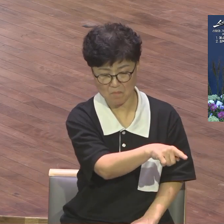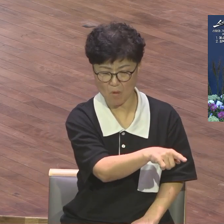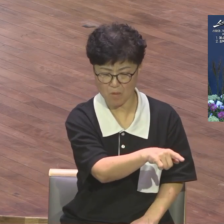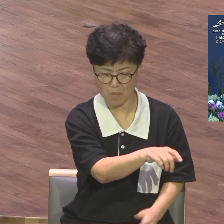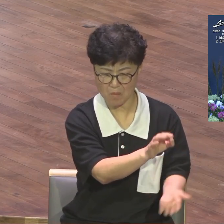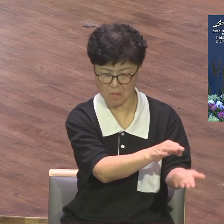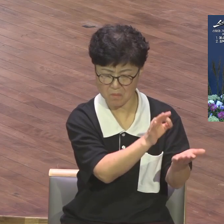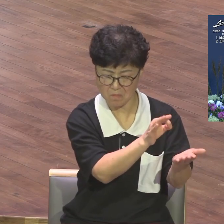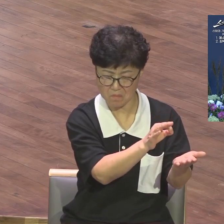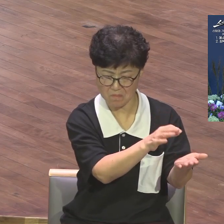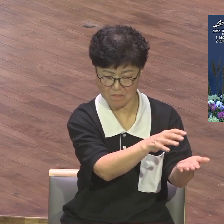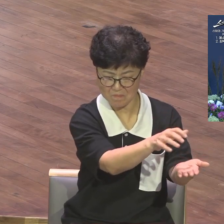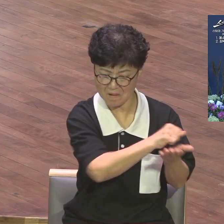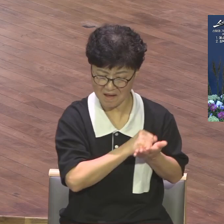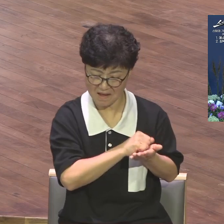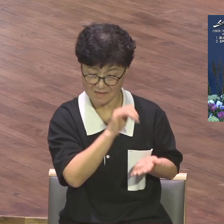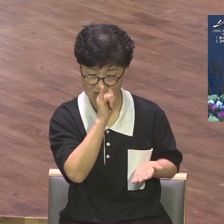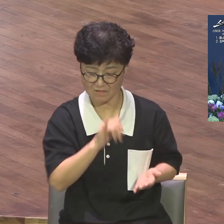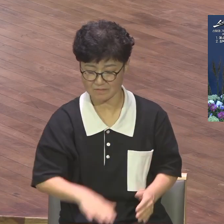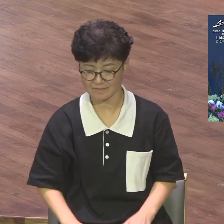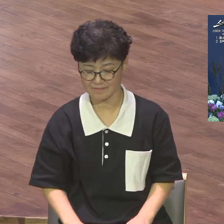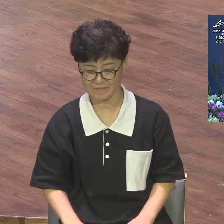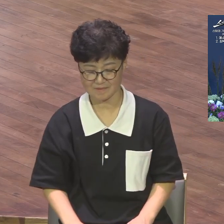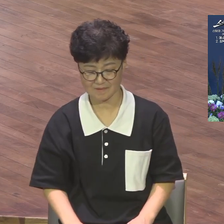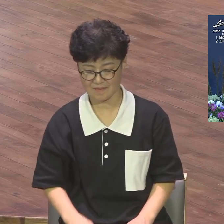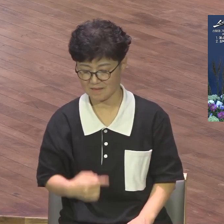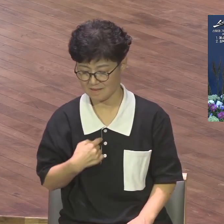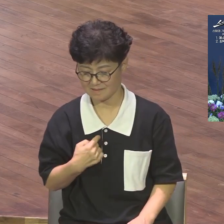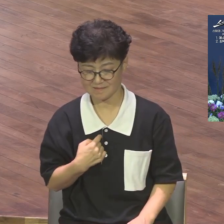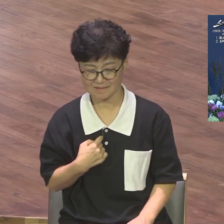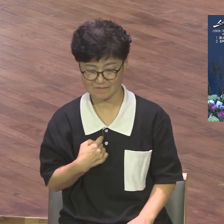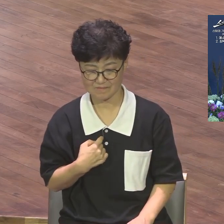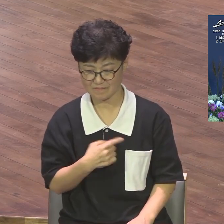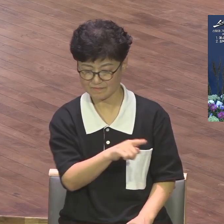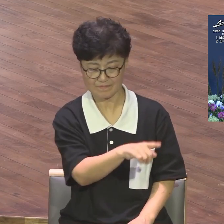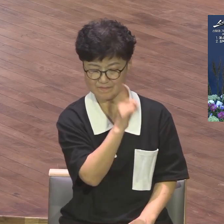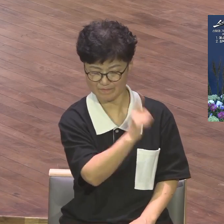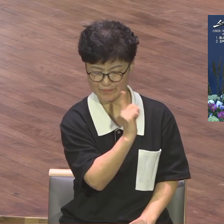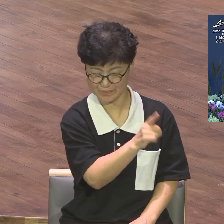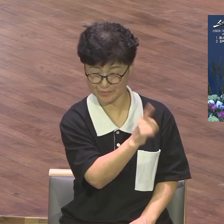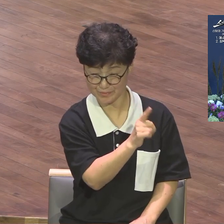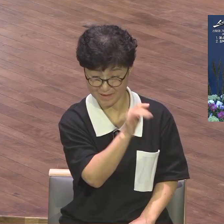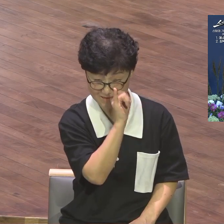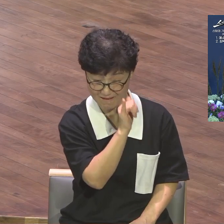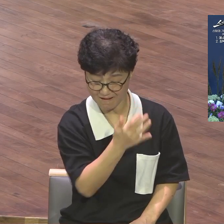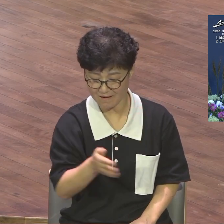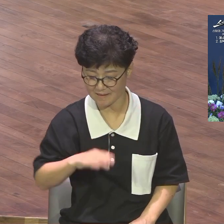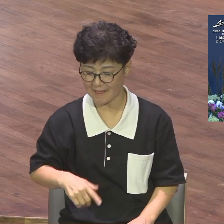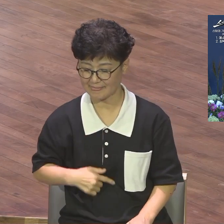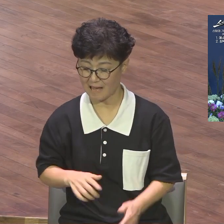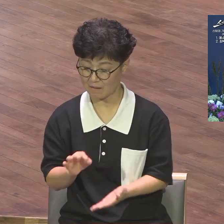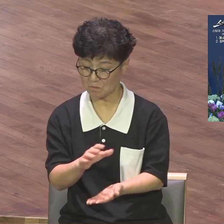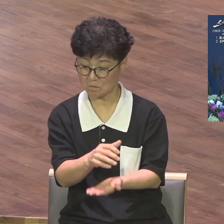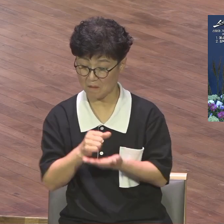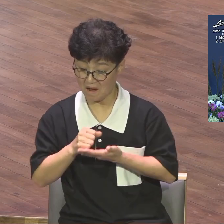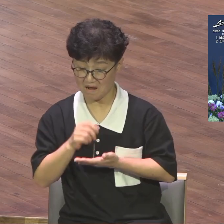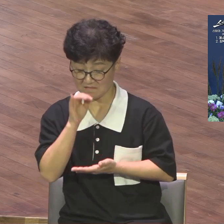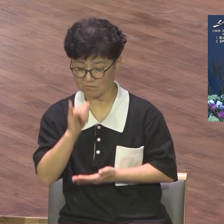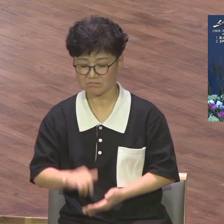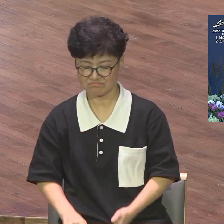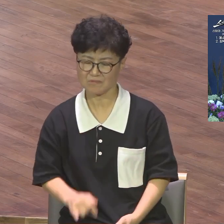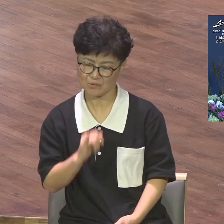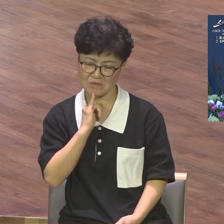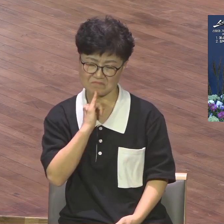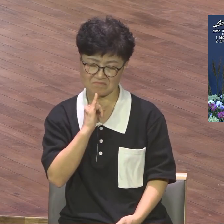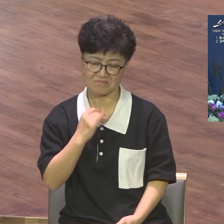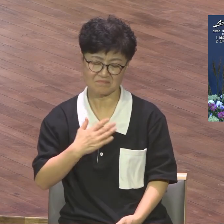벤치마킹을 한 거고 너는 해서는 안 된 표절을 한 거야. 이런 거랑 같은 겁니다. 나에게는 너무 관대한 거죠. 그러나 그리스도의